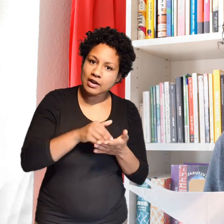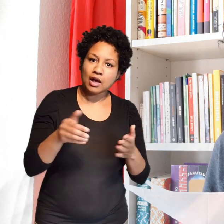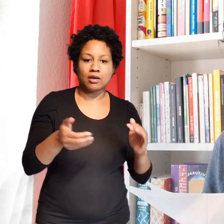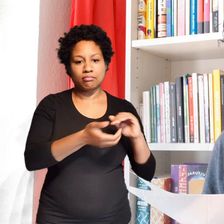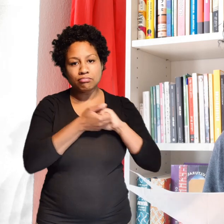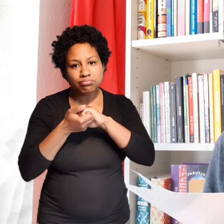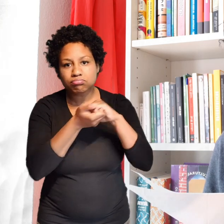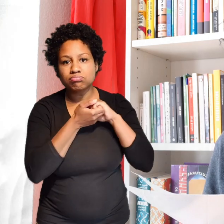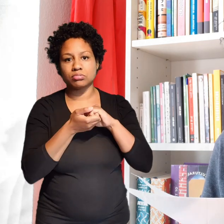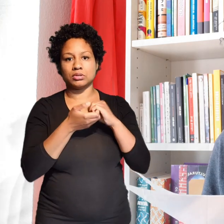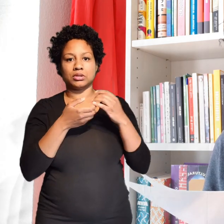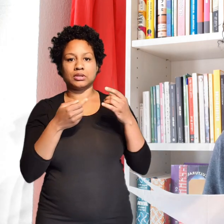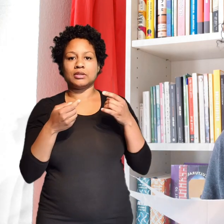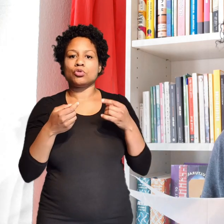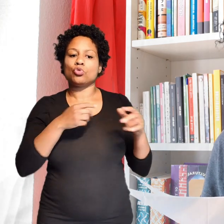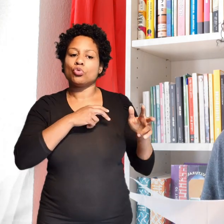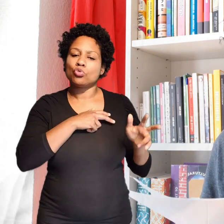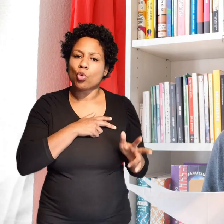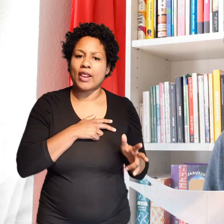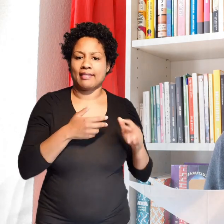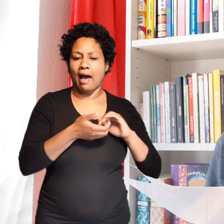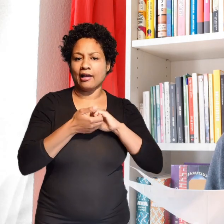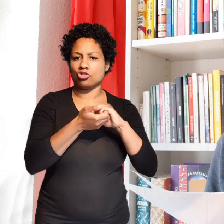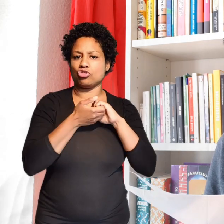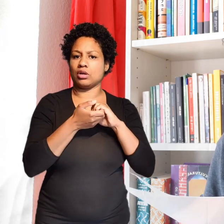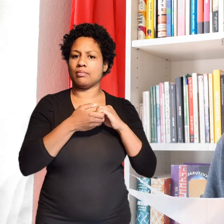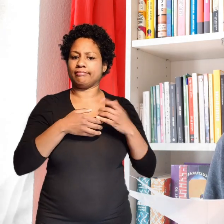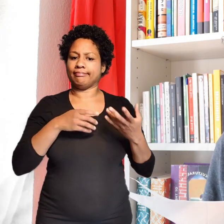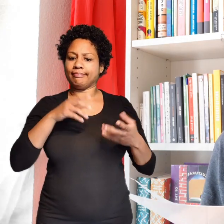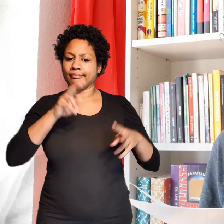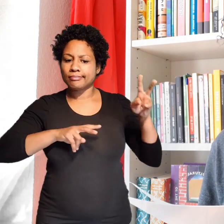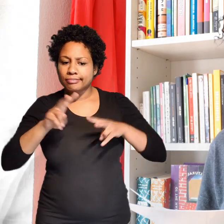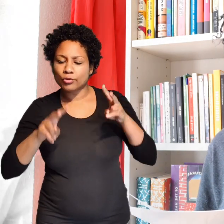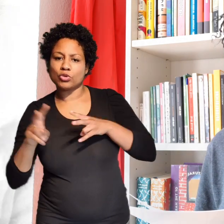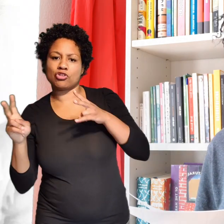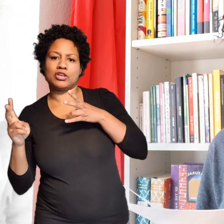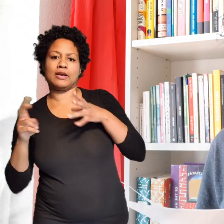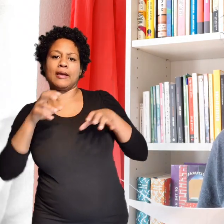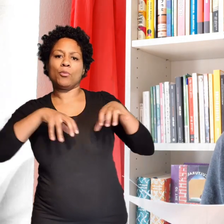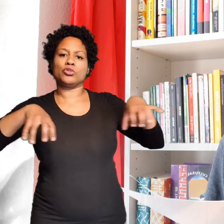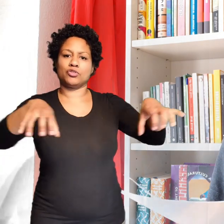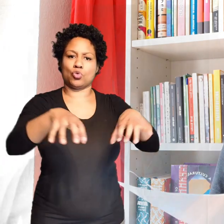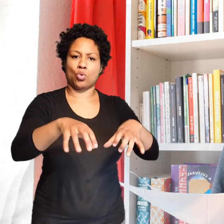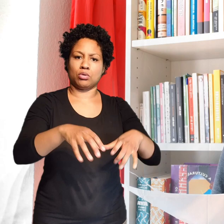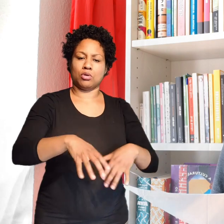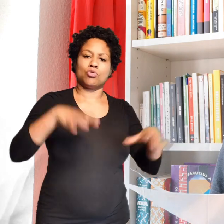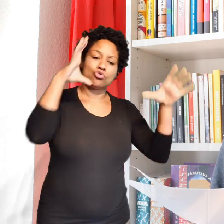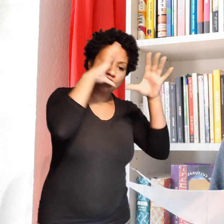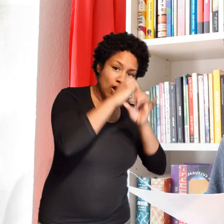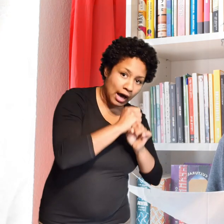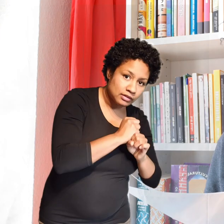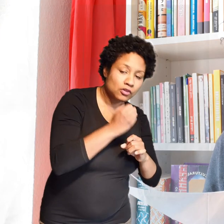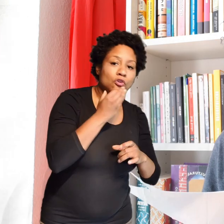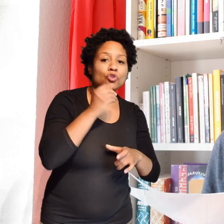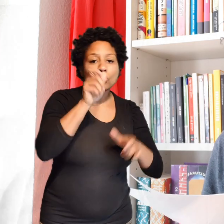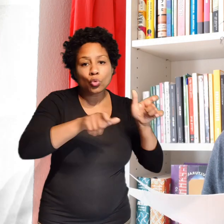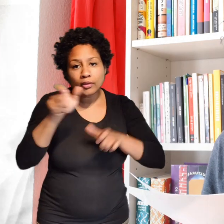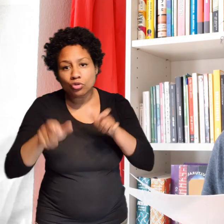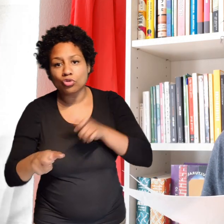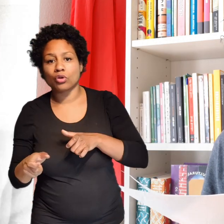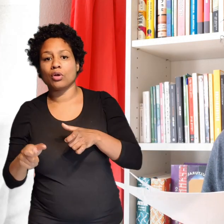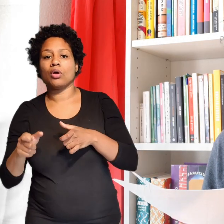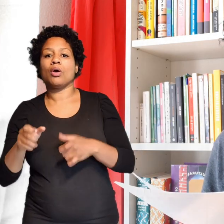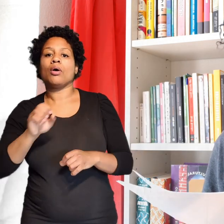solidarische Auseinandersetzung mit den unterschiedlichen Positionen von schwarzen, jüdischen und muslimischen